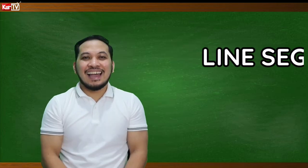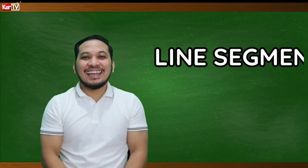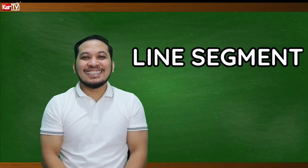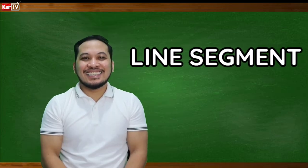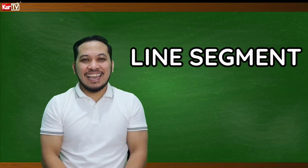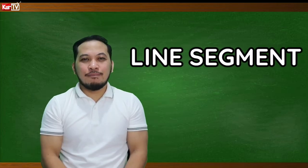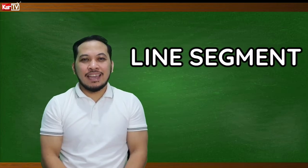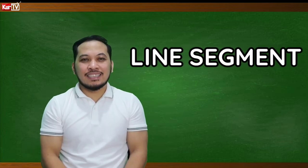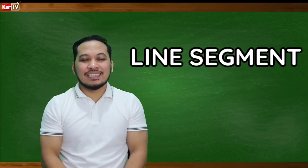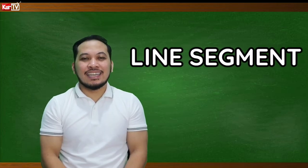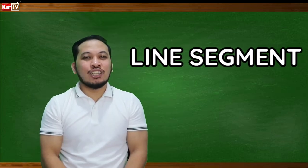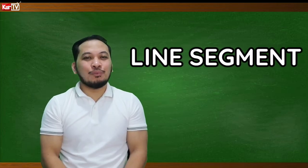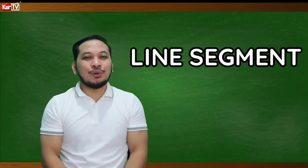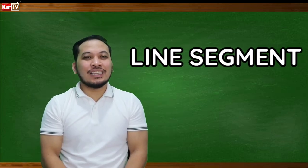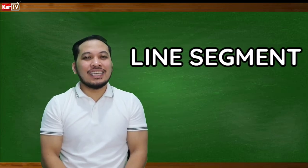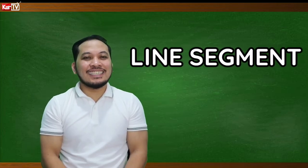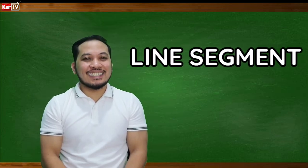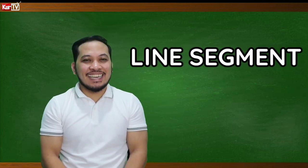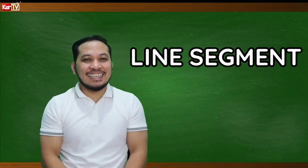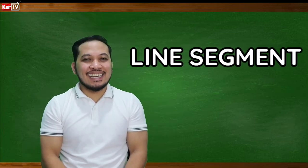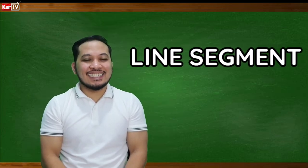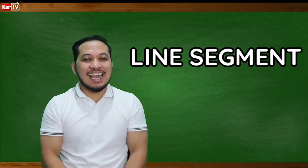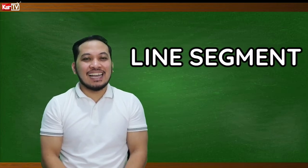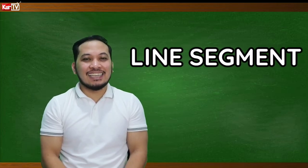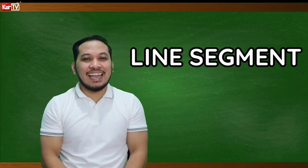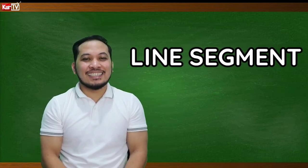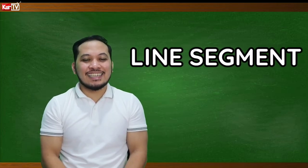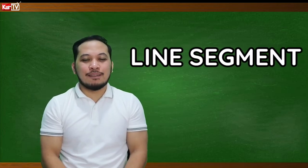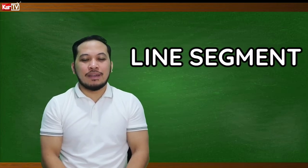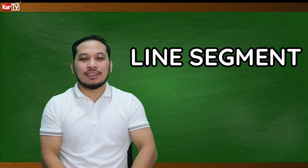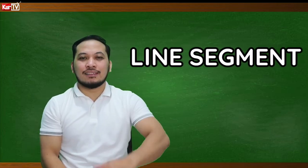Line segment. Ganito po natin isasenyas ang line segment.